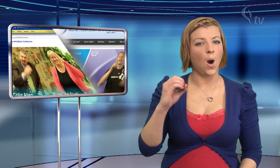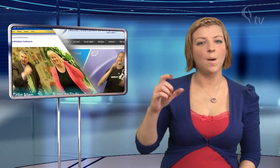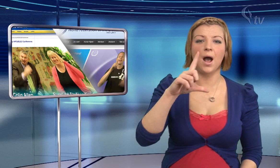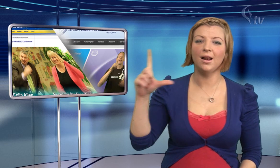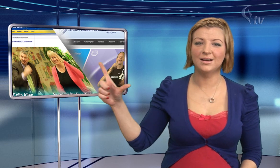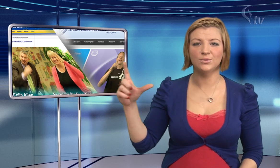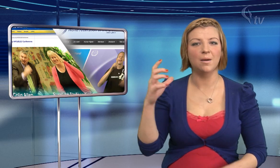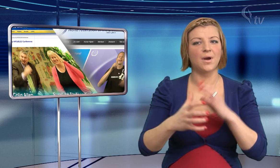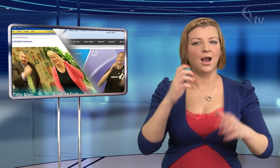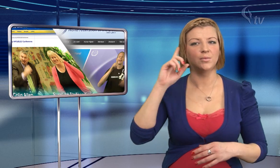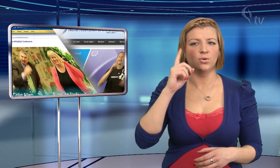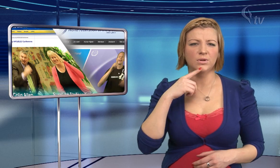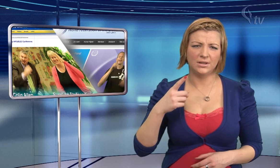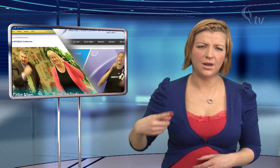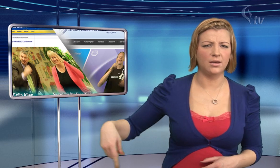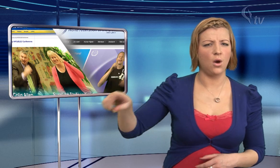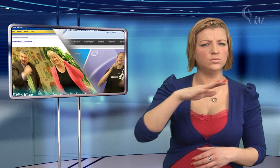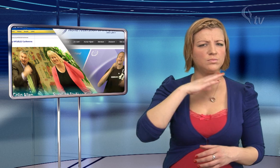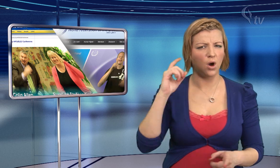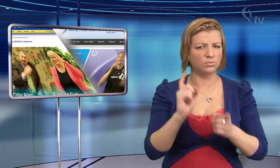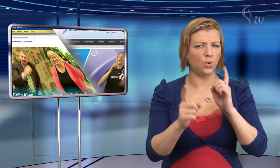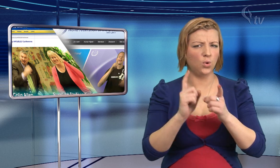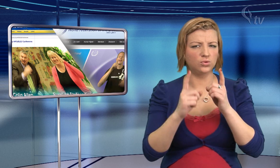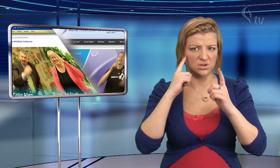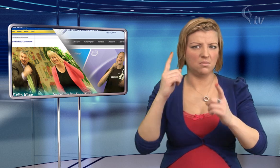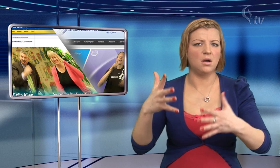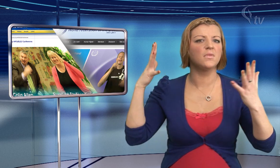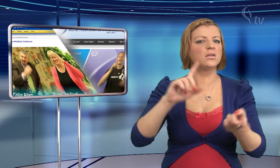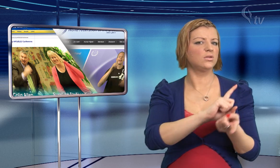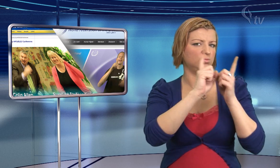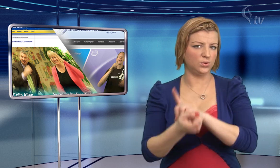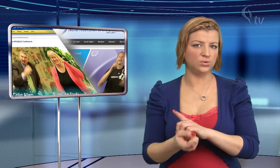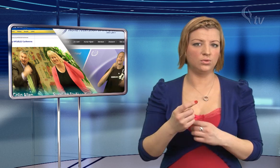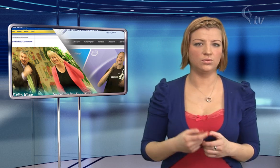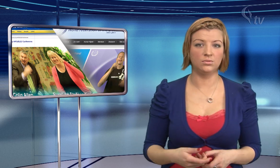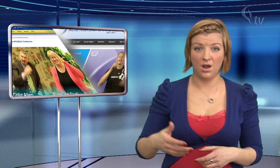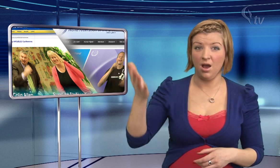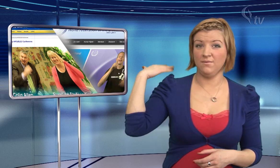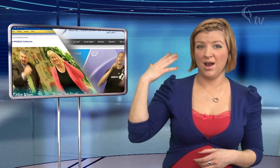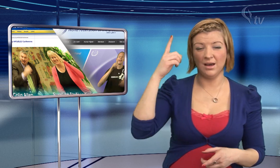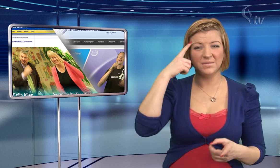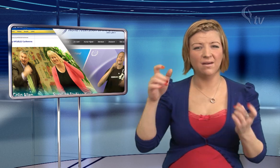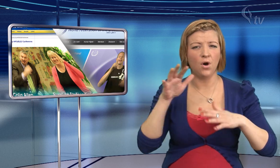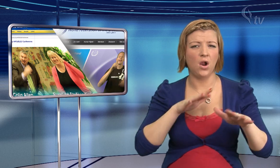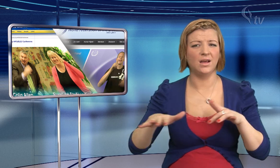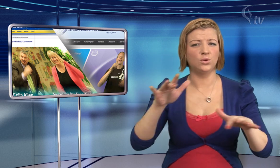Euroopa Liidus ja maailmas on kurtide jaoks toimunud mitmeid märkimisväärseid muutusi. Kuna infoliikumine oli